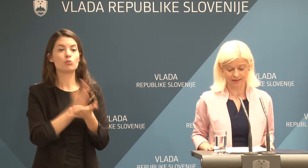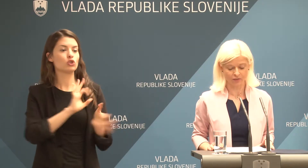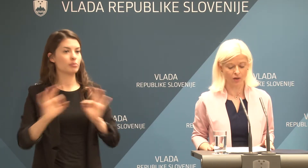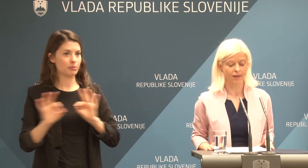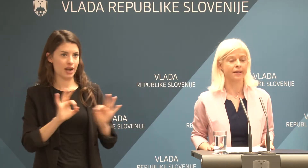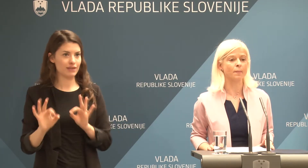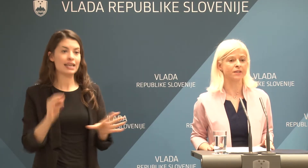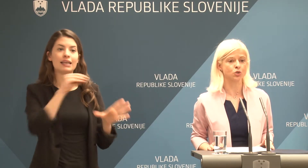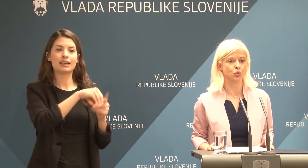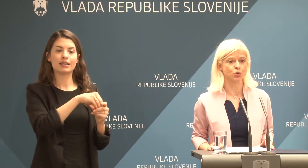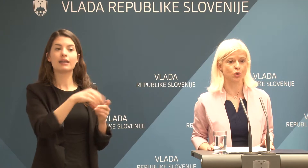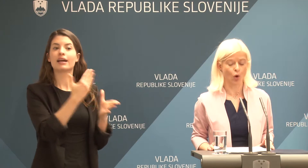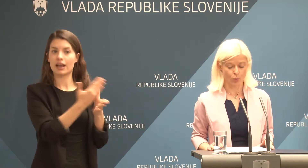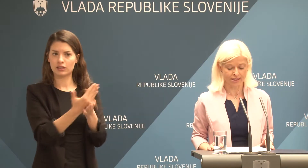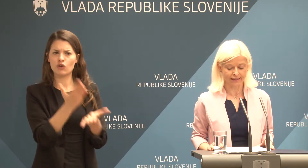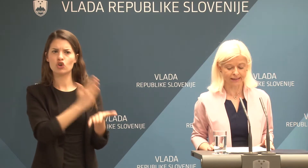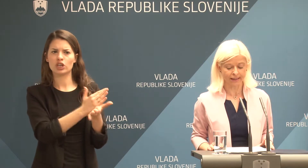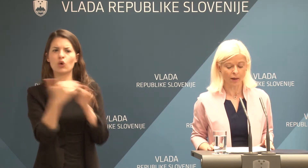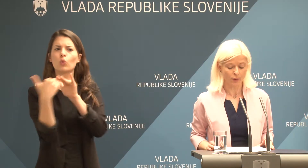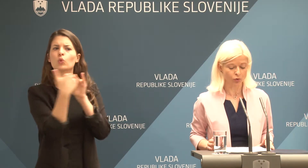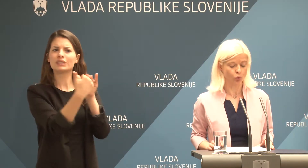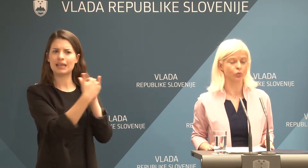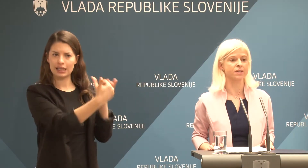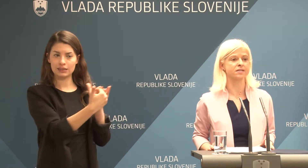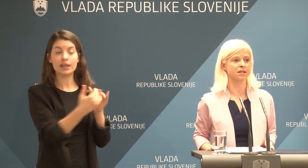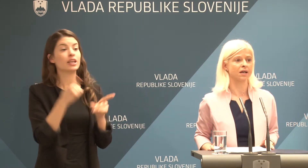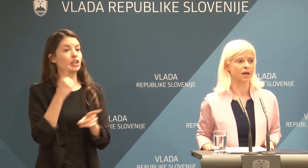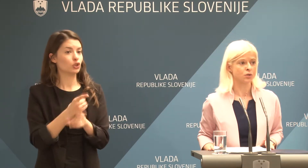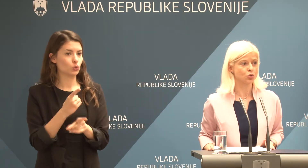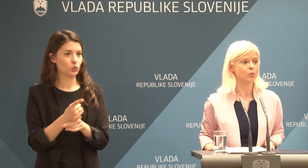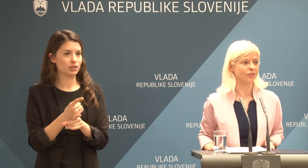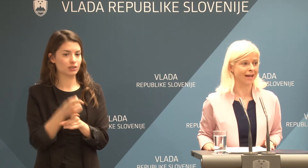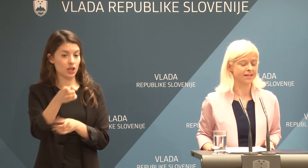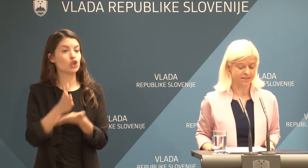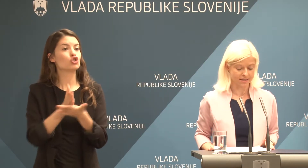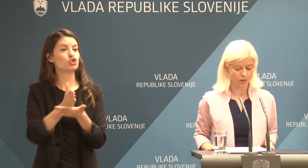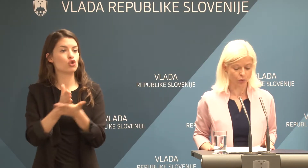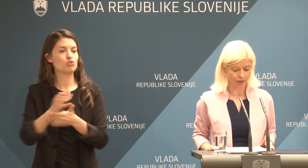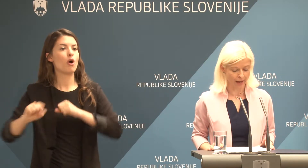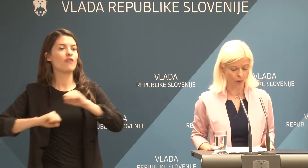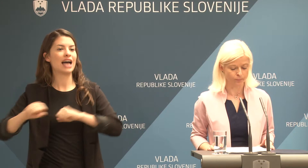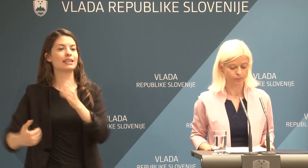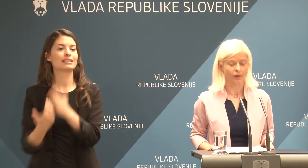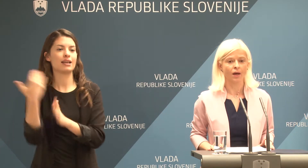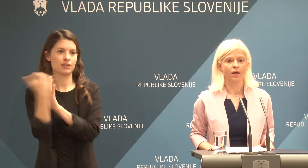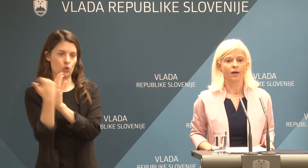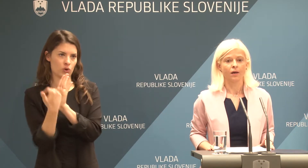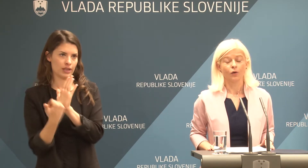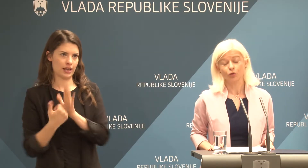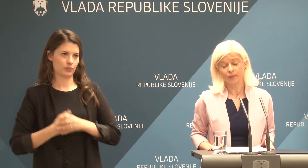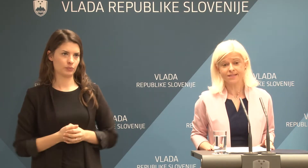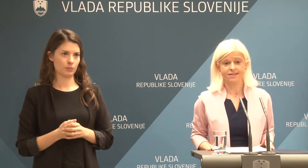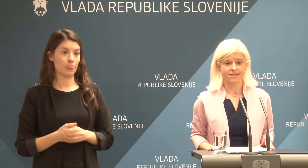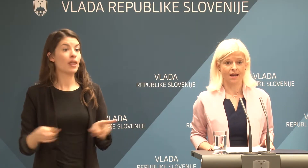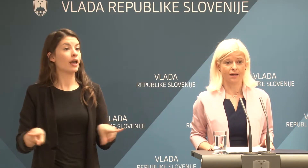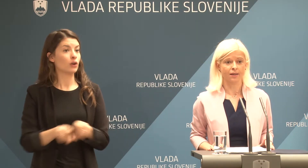pripravili gradivo, ga medresorsko uskladili, prav tako tudi z službo vlade za zakonodajo.